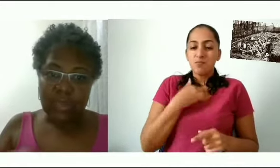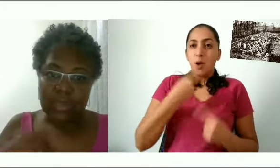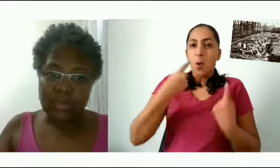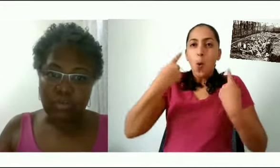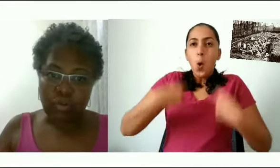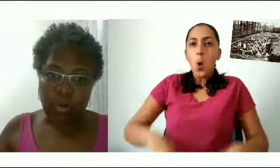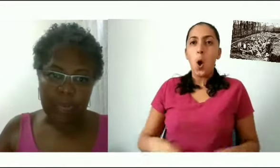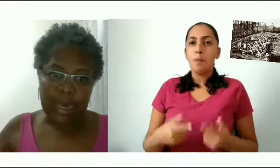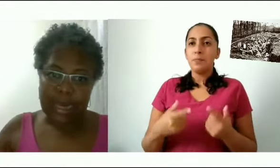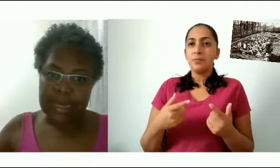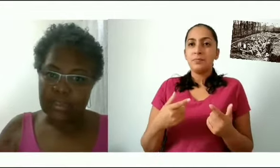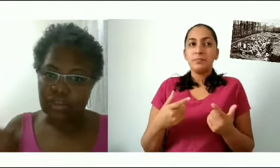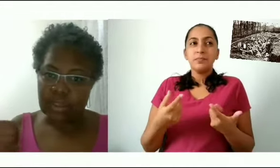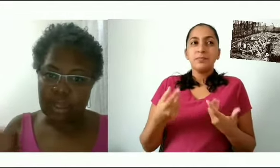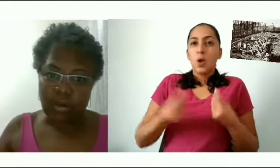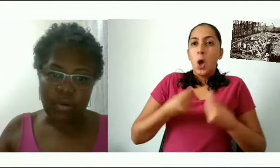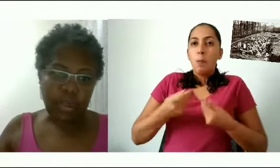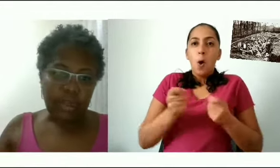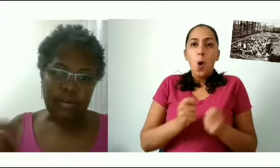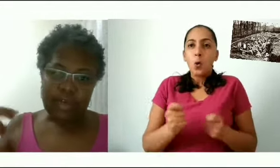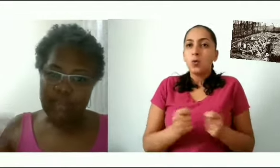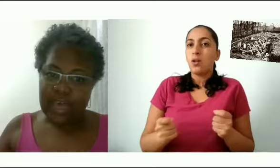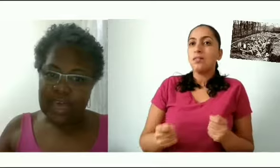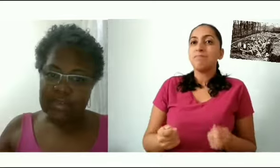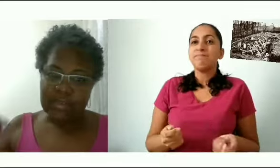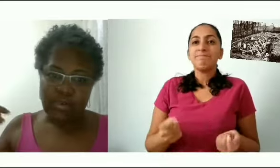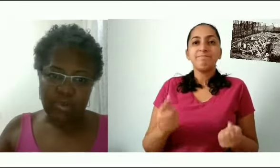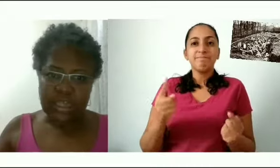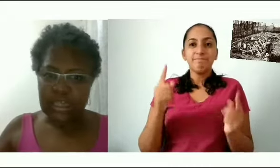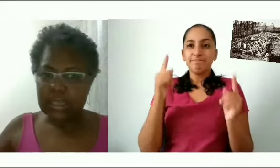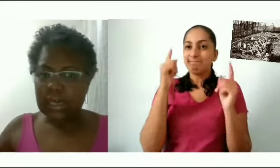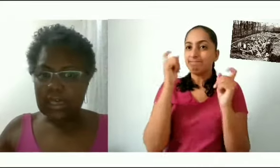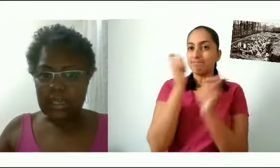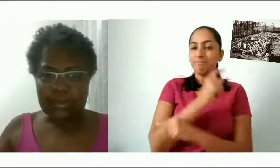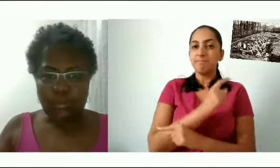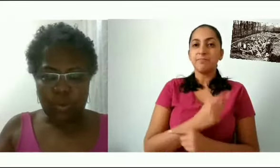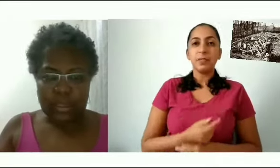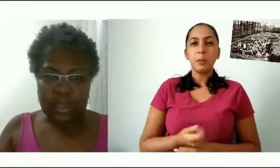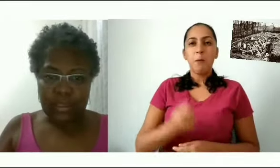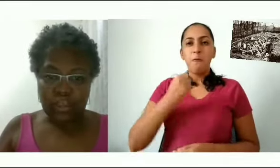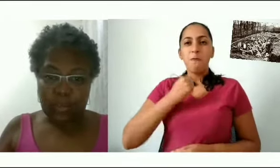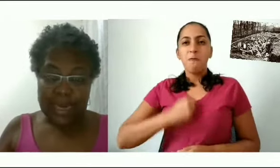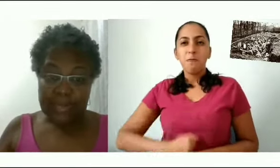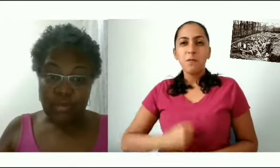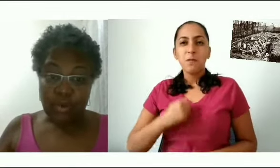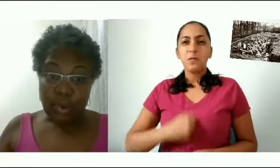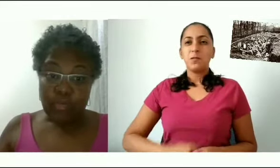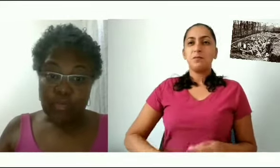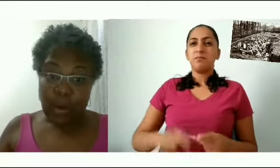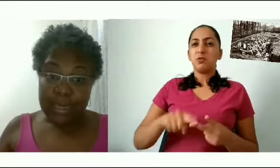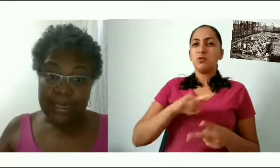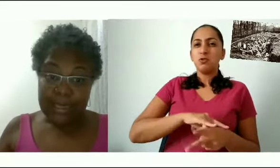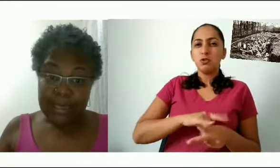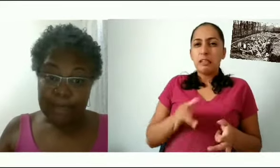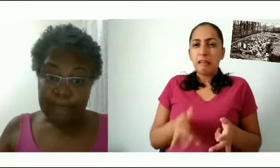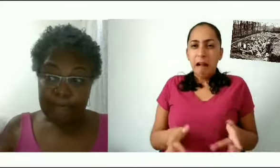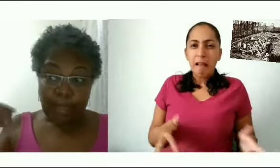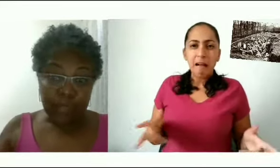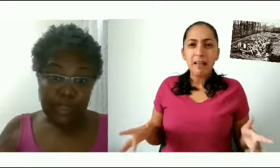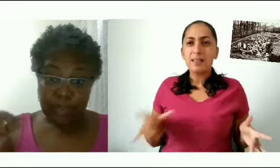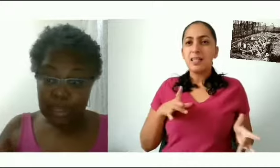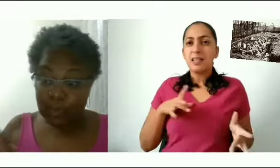suas regulações corporais. Então, fezes, urina, tudo naquele espaço. Fora